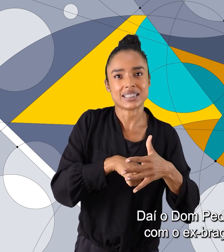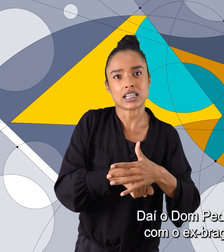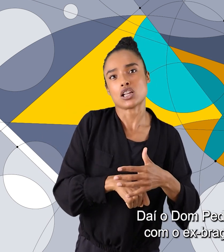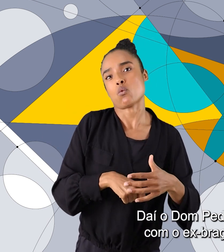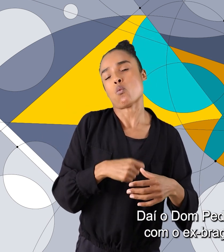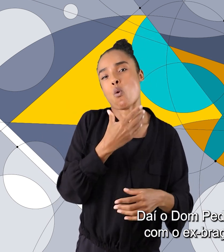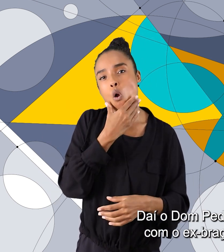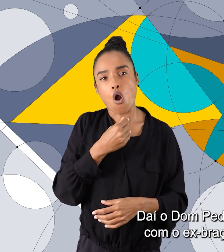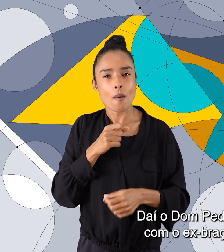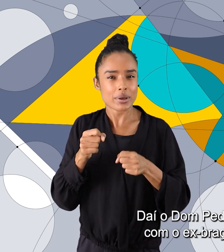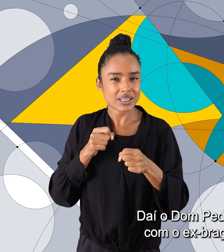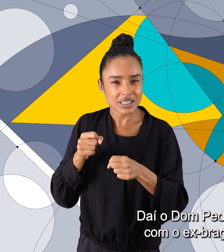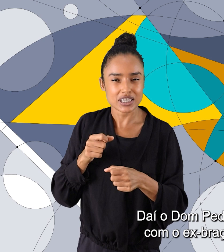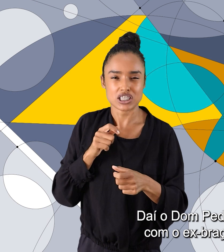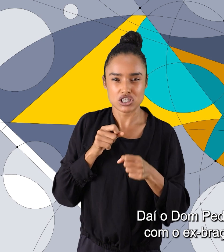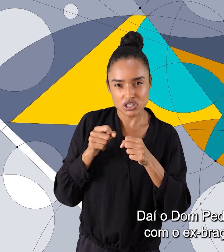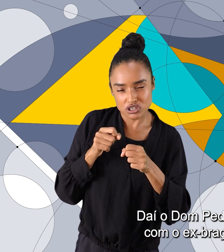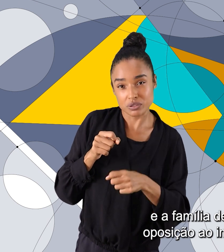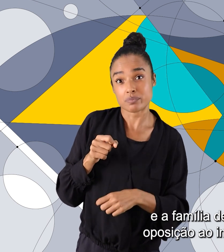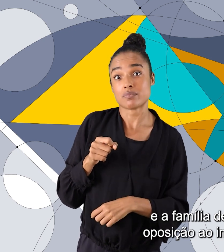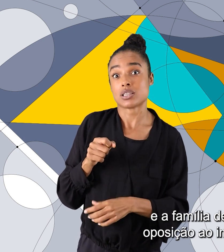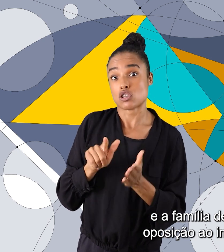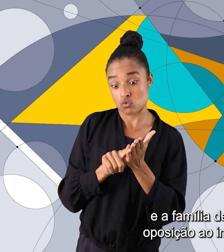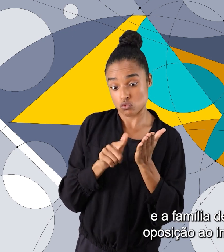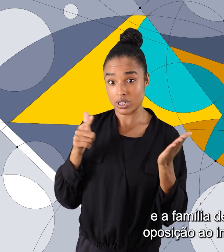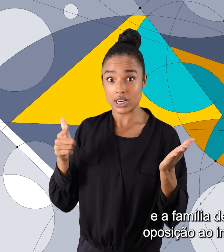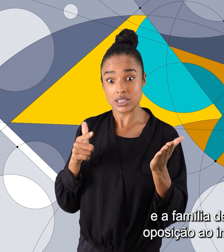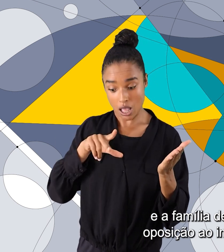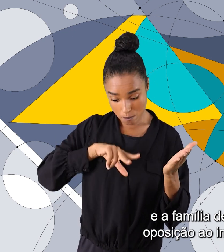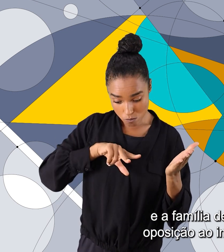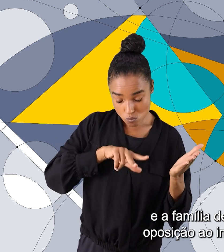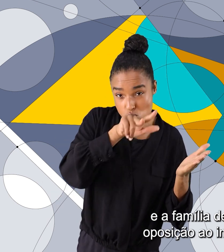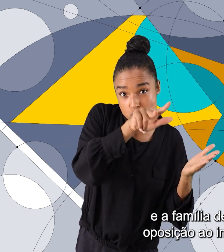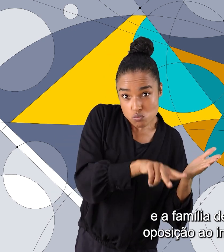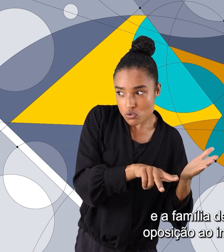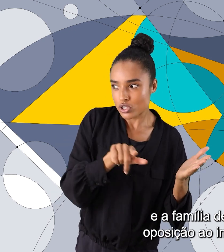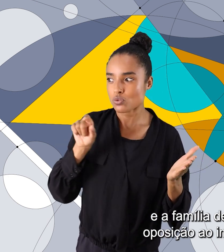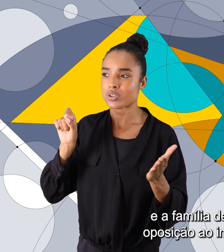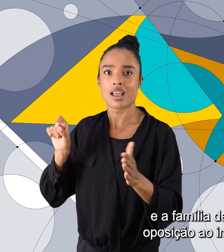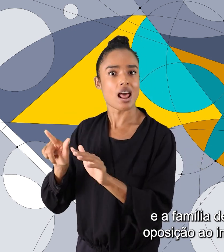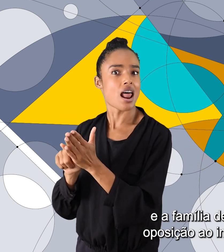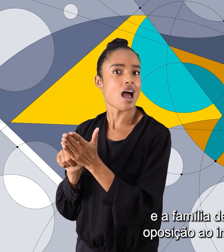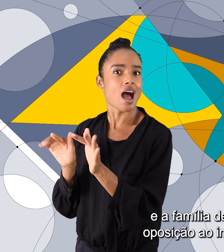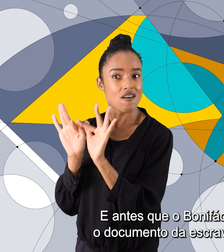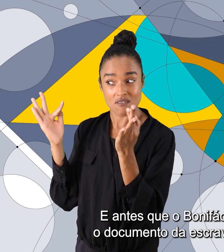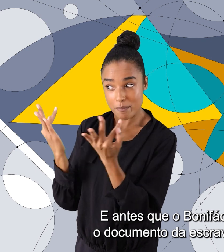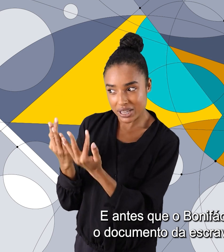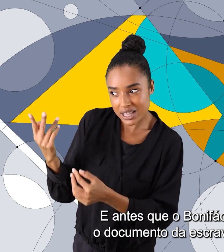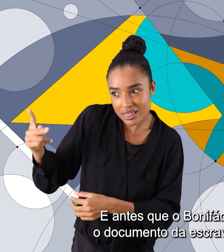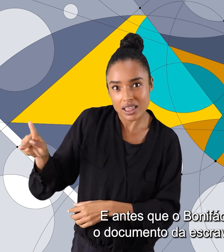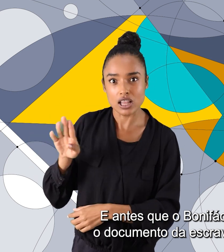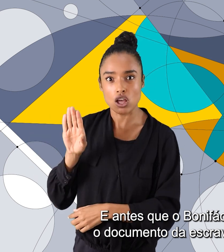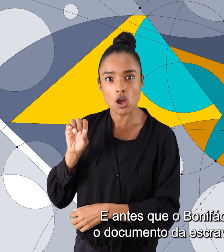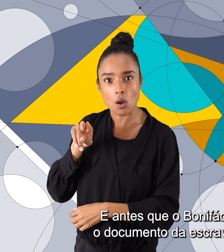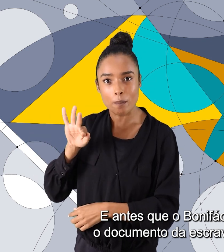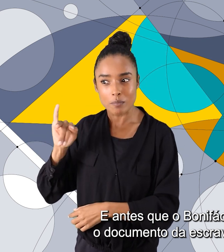o Dom Pedro rompeu com o ex-braço direito e a família dele virou oposição ao imperador. E antes que o